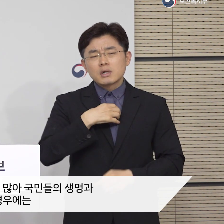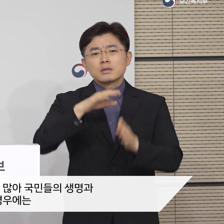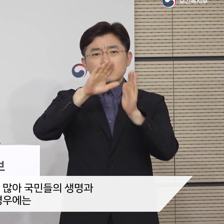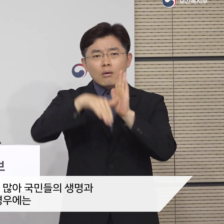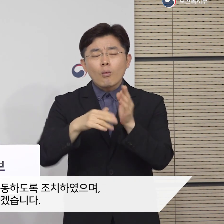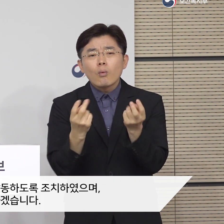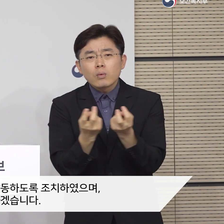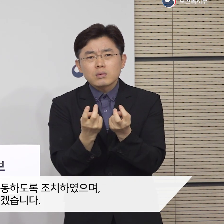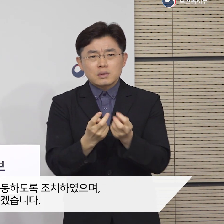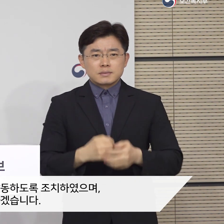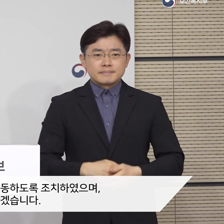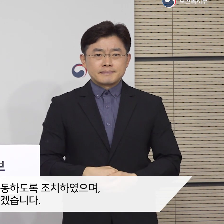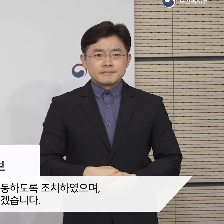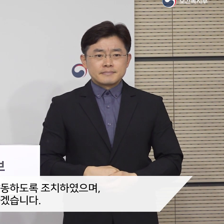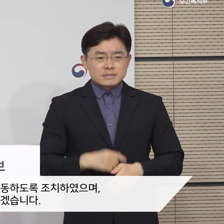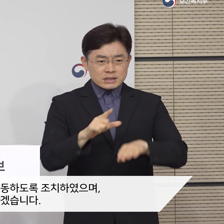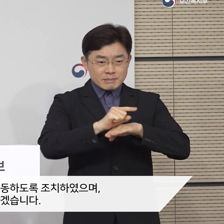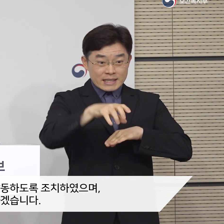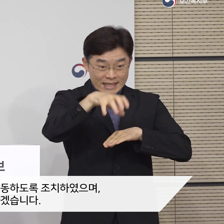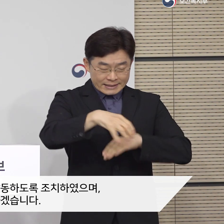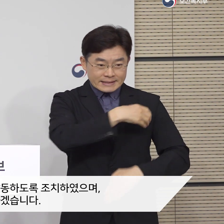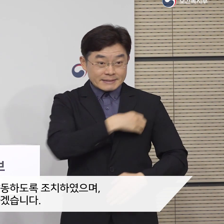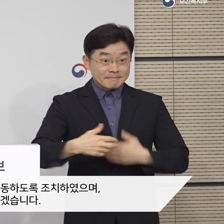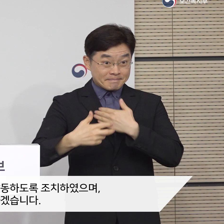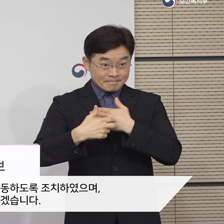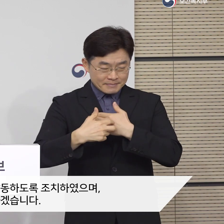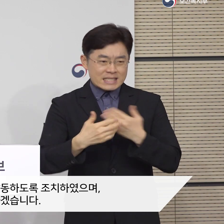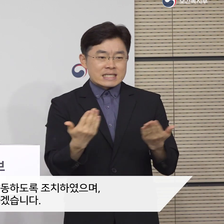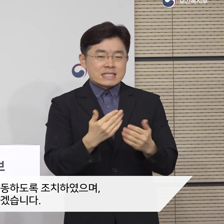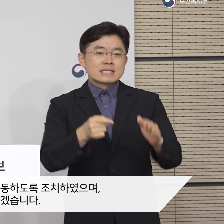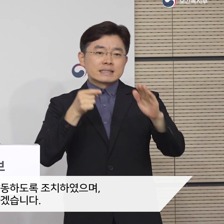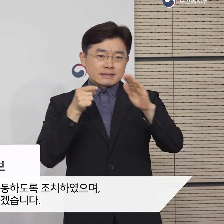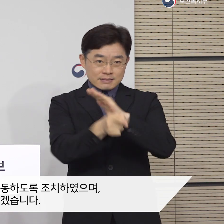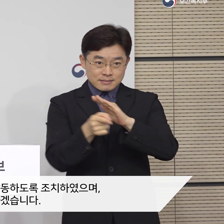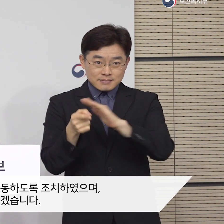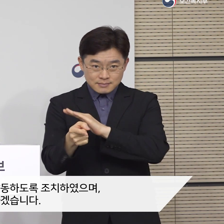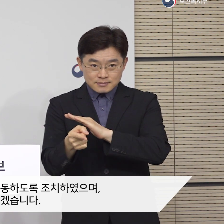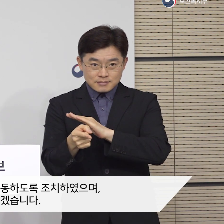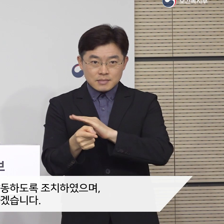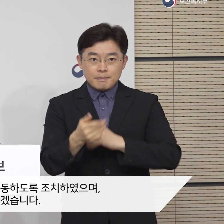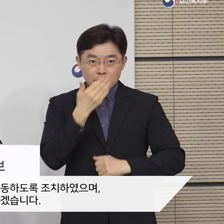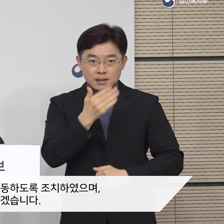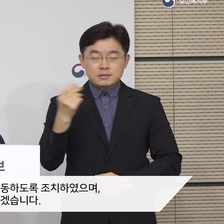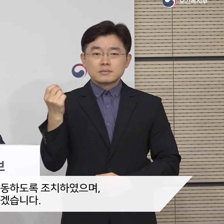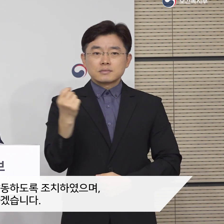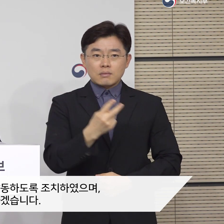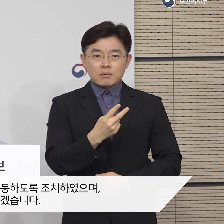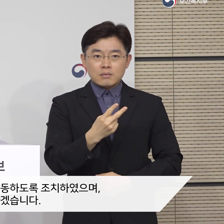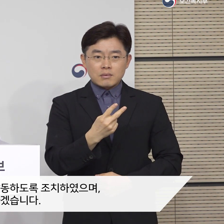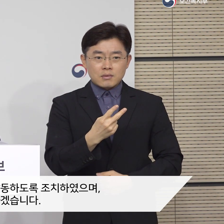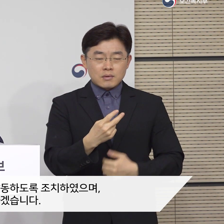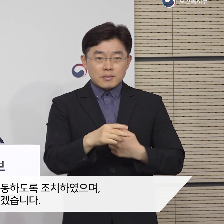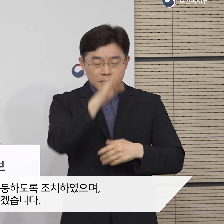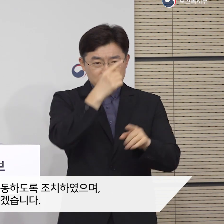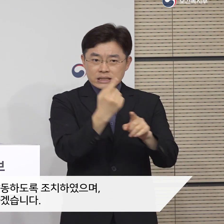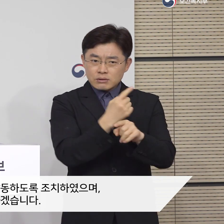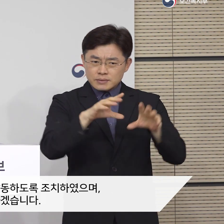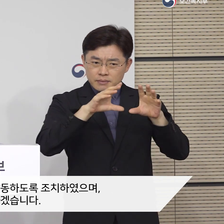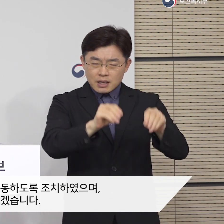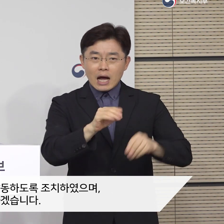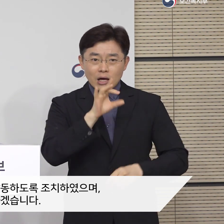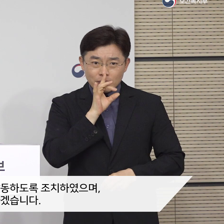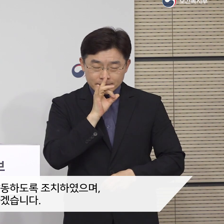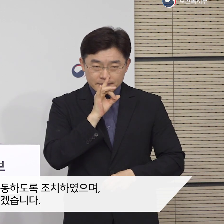경우에는 해당 지역의 보건소가 업무 개시 명령을 발동하도록 조치하였으며, 진료 공백이 발생하지